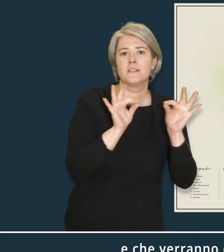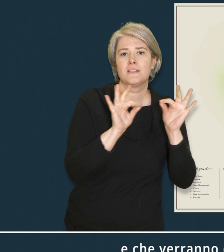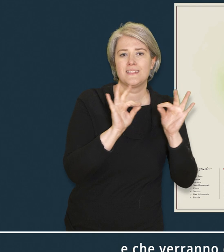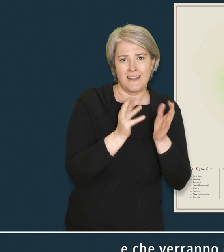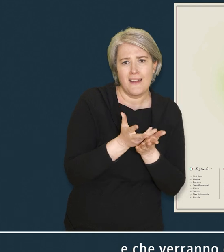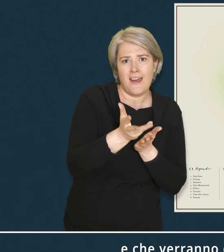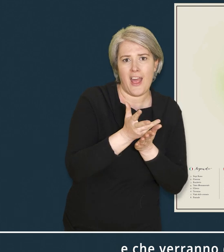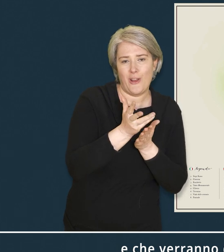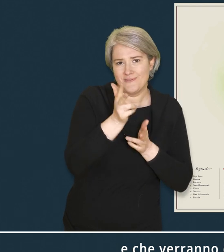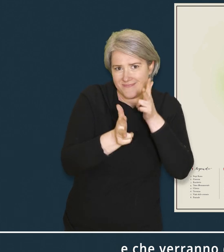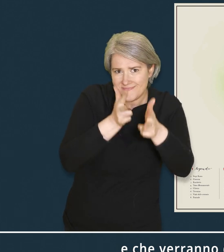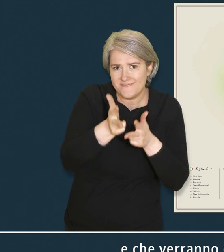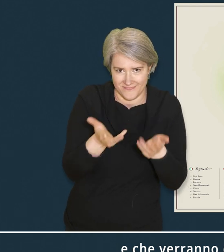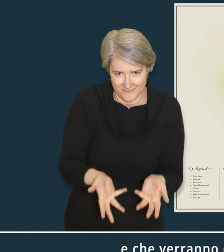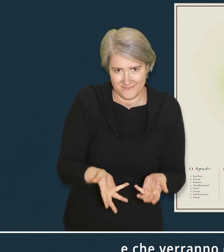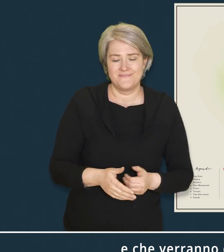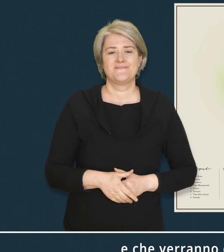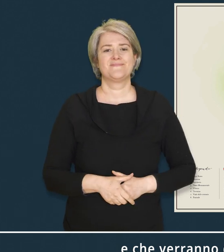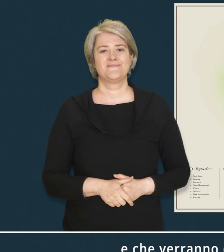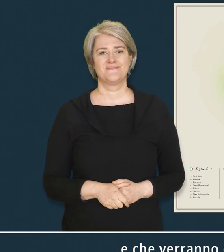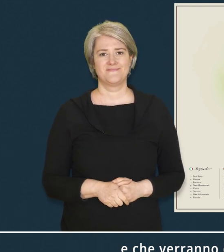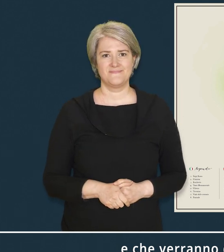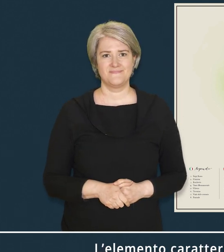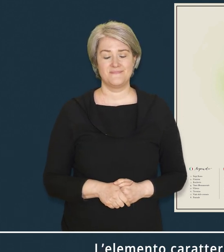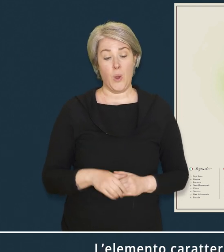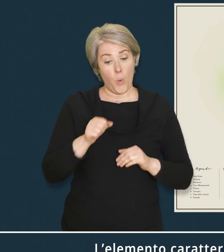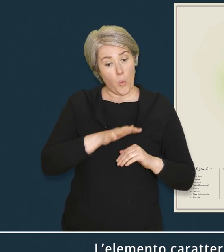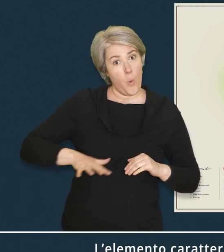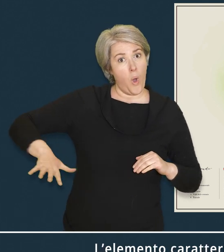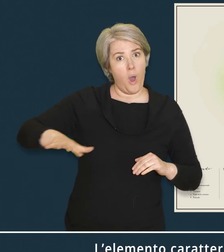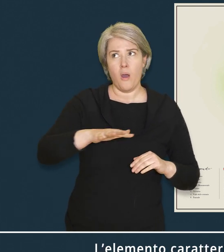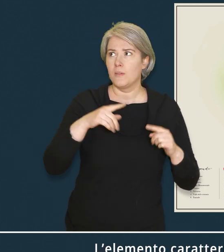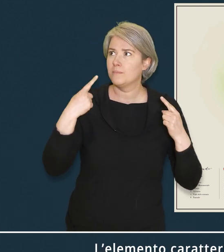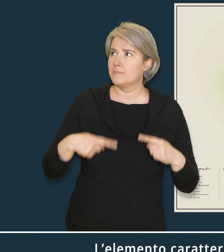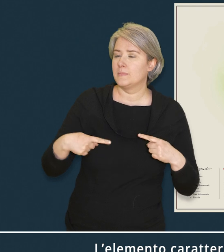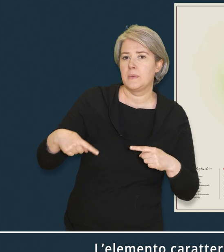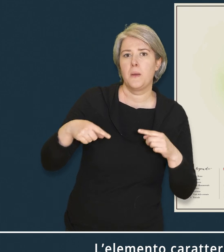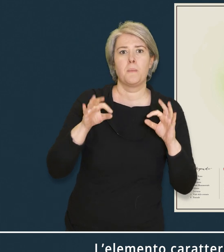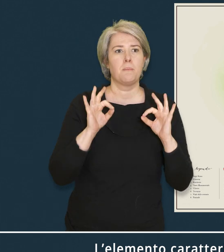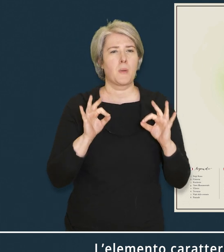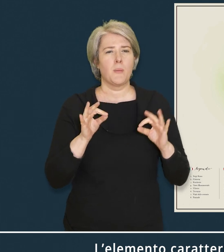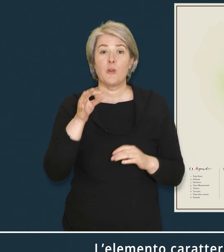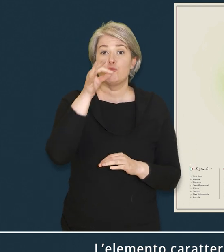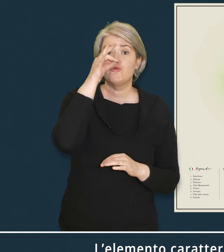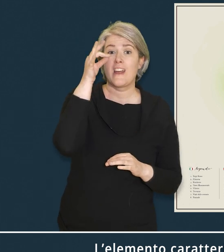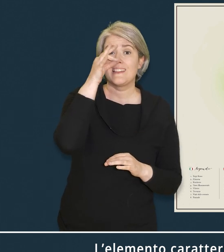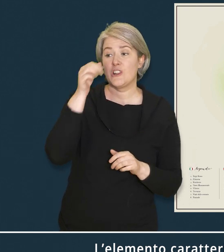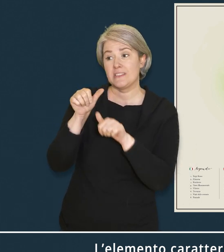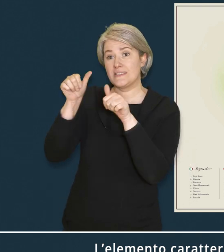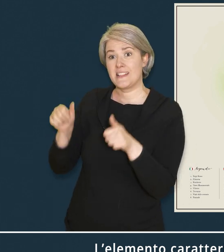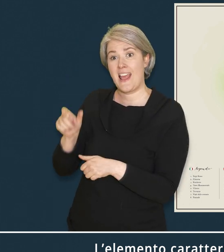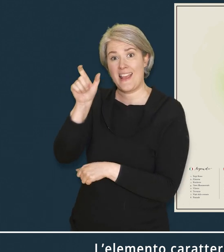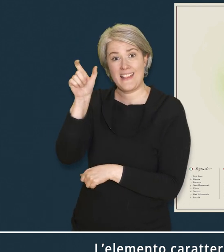verranno descritti all'interno di questa audioguida. L'elemento caratterizzante di questo luogo è proprio